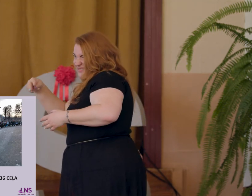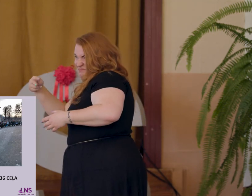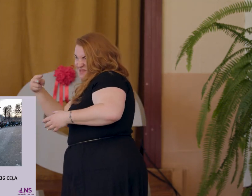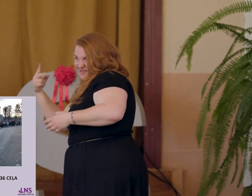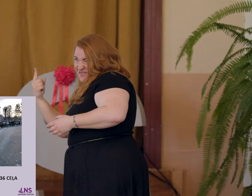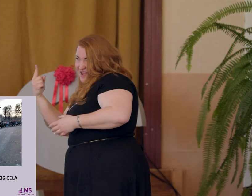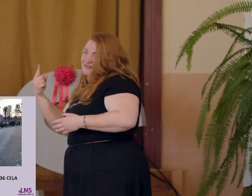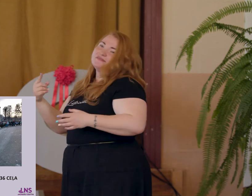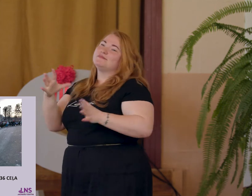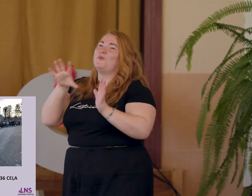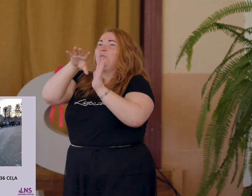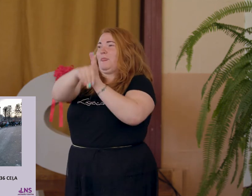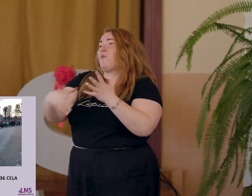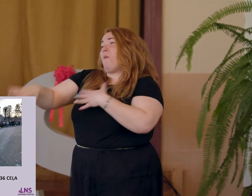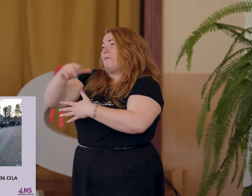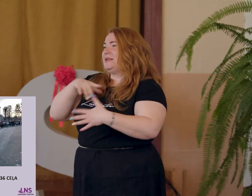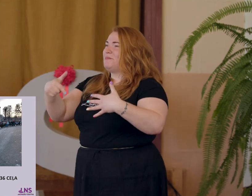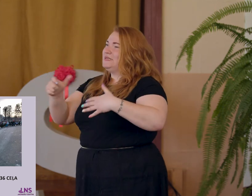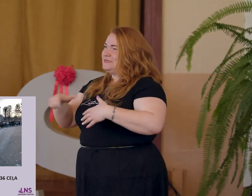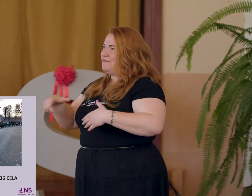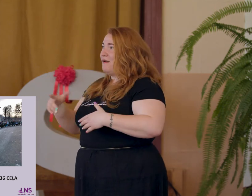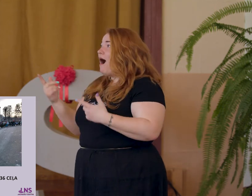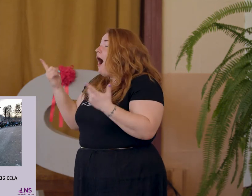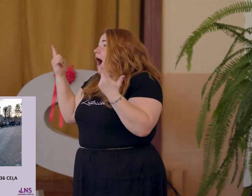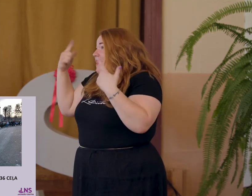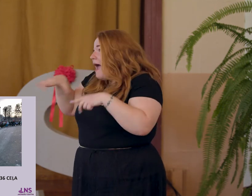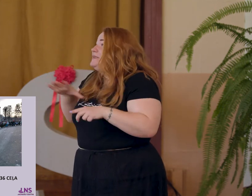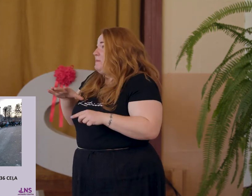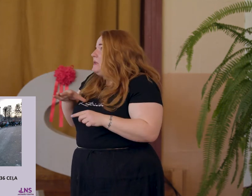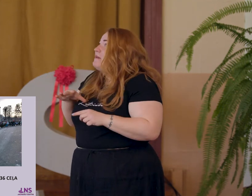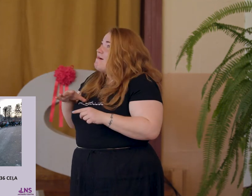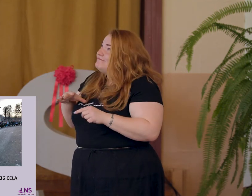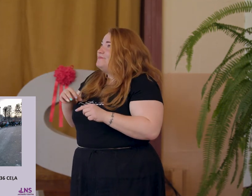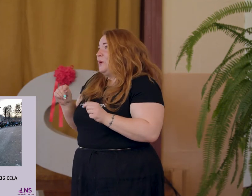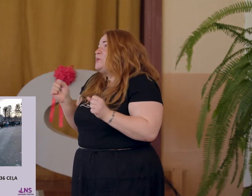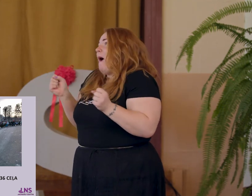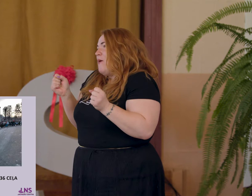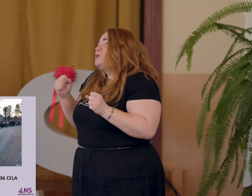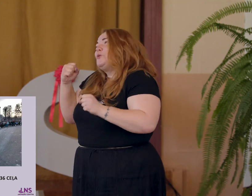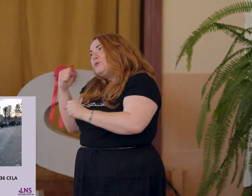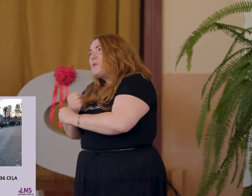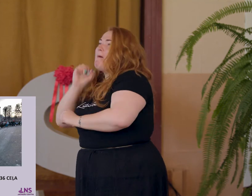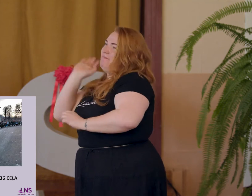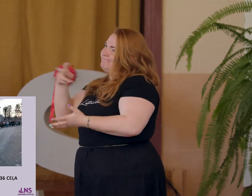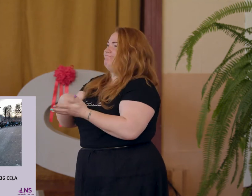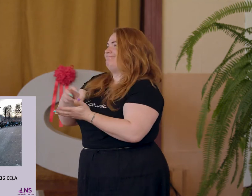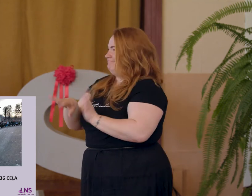bija 21 jaunieci. Mēs kopā iekļāvāmies. Laiks bija, nu, diezgan pavēst, bet tomēr